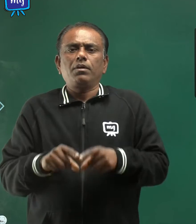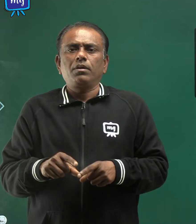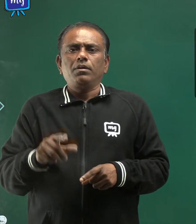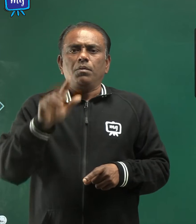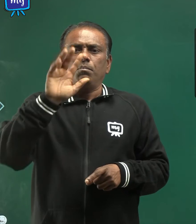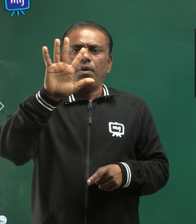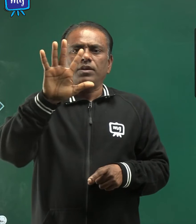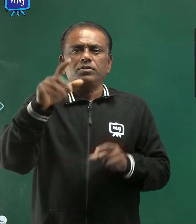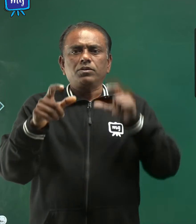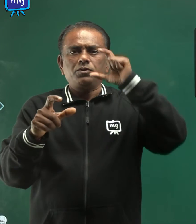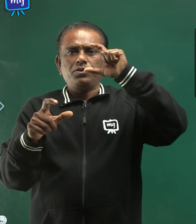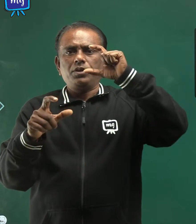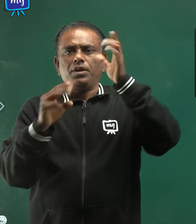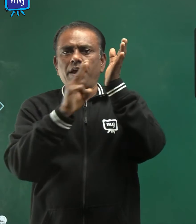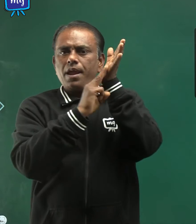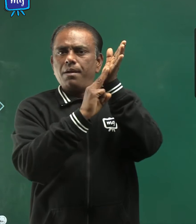5 सेमी,